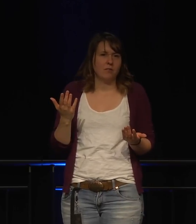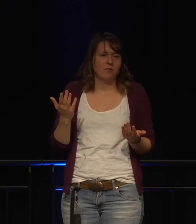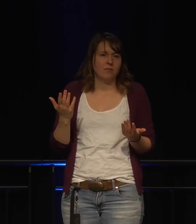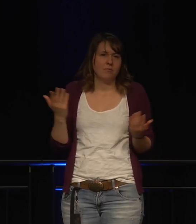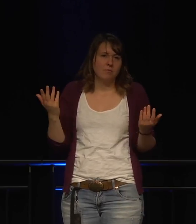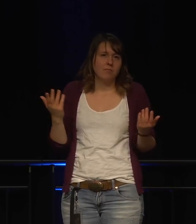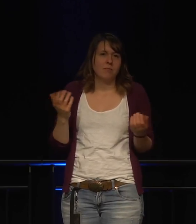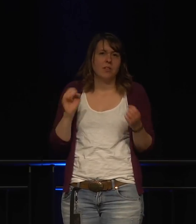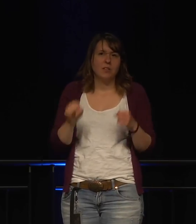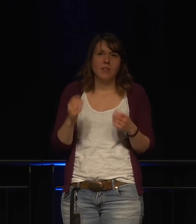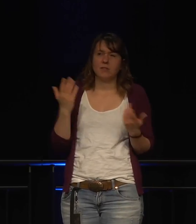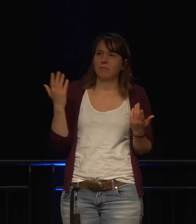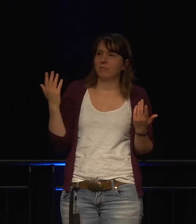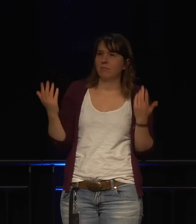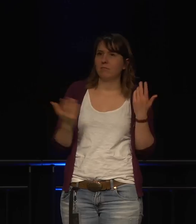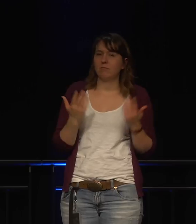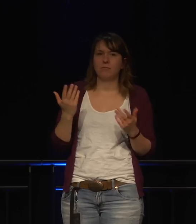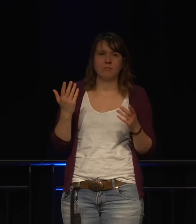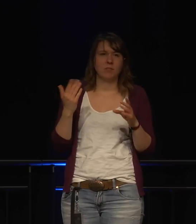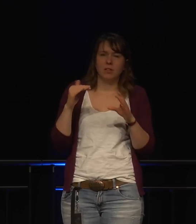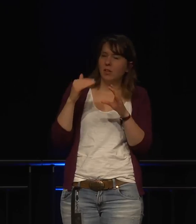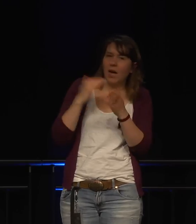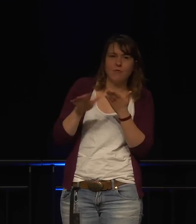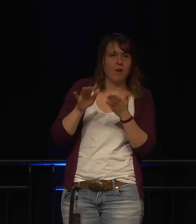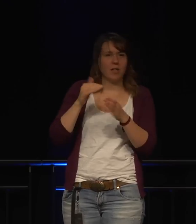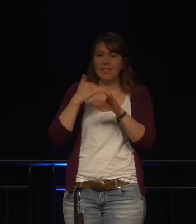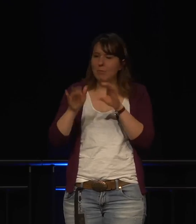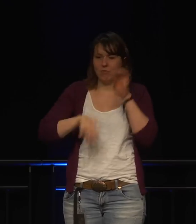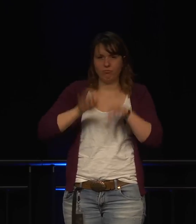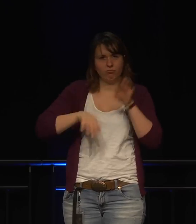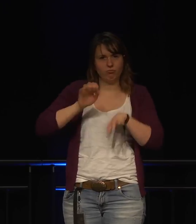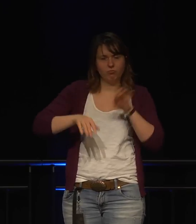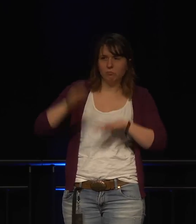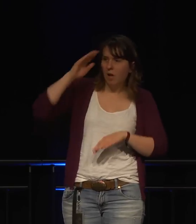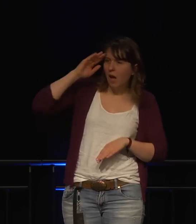hacer. Podemos escribir emails o llamarles y decir, bueno,